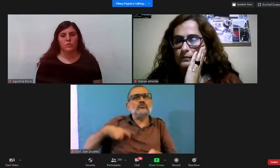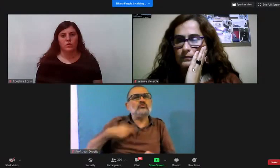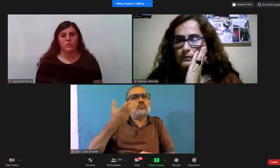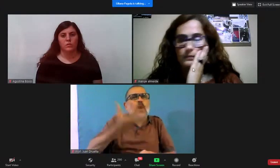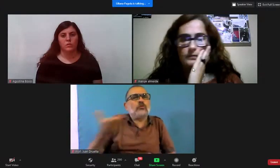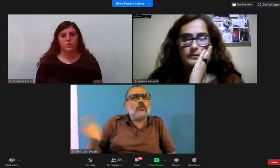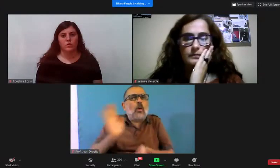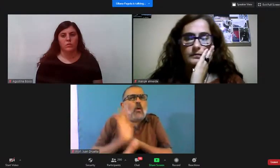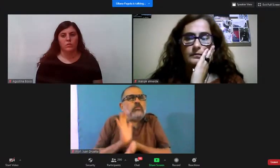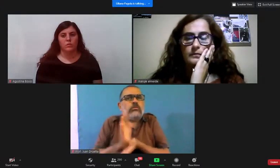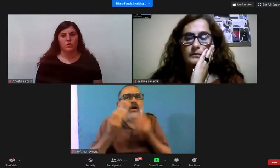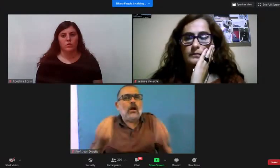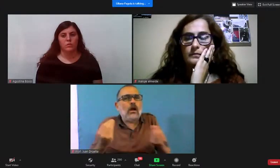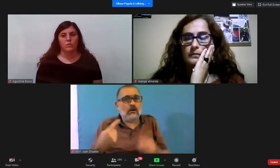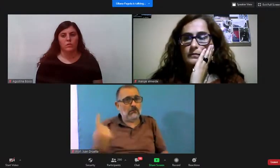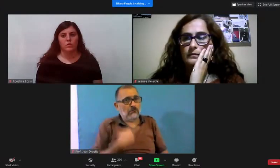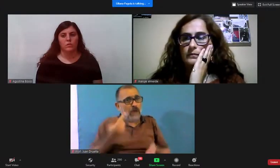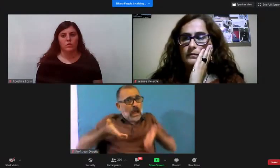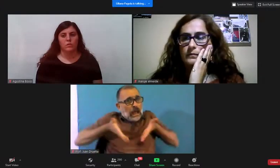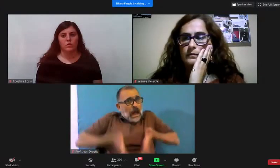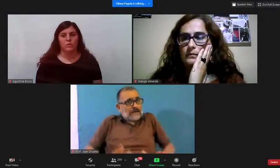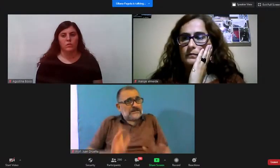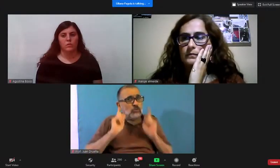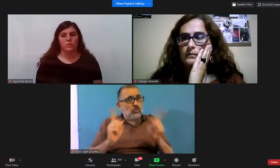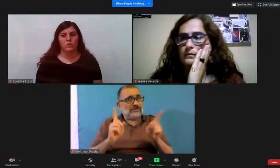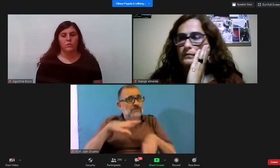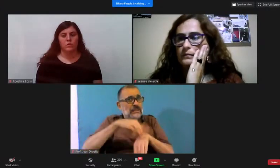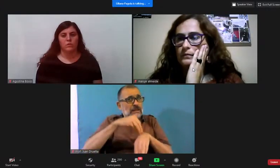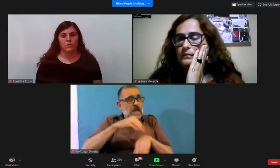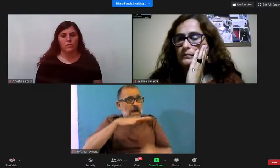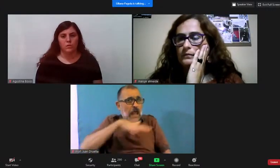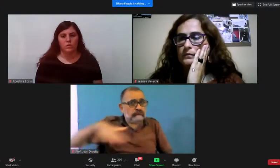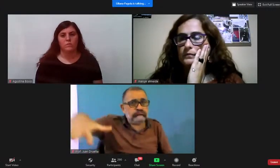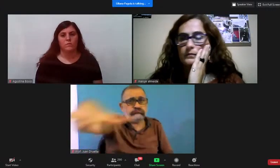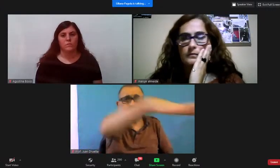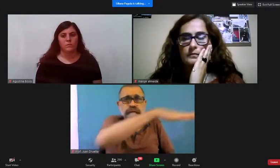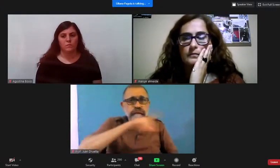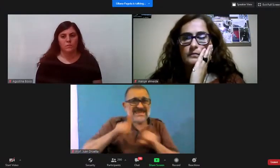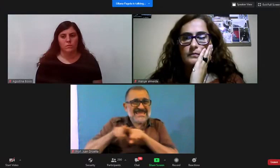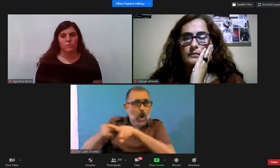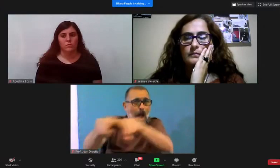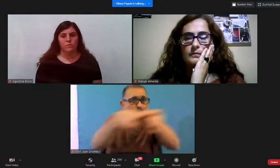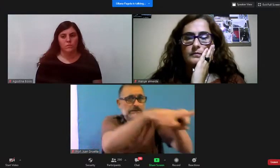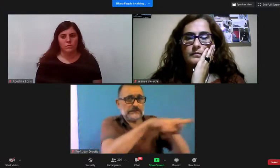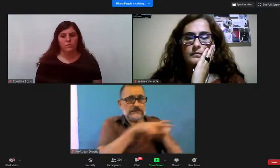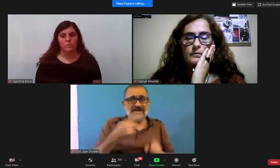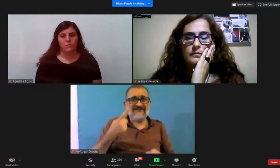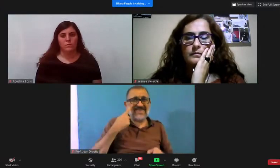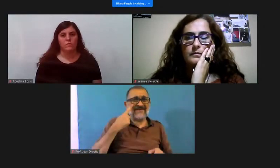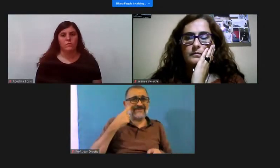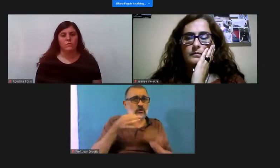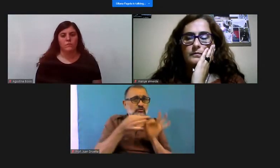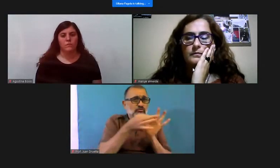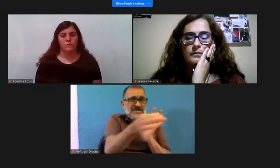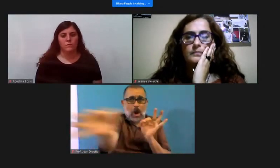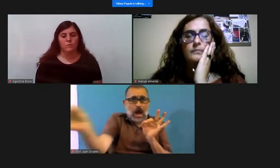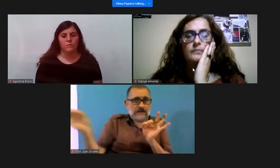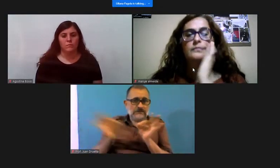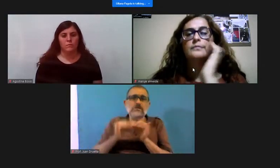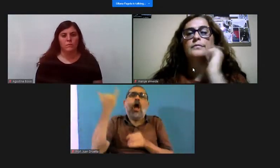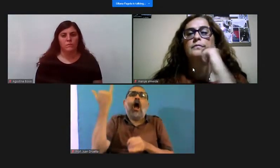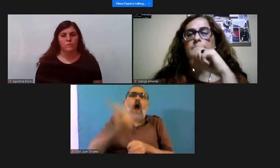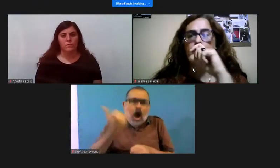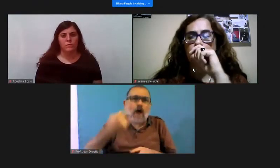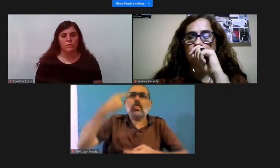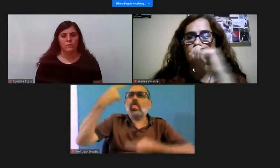sordas. Esta mirada social y antropológica. ¿Qué significa eso? Que nosotros nacemos en un territorio, todos